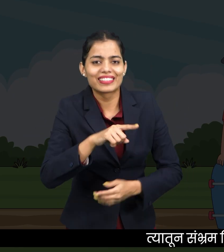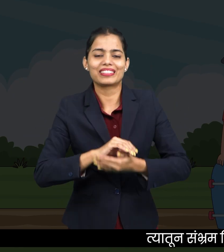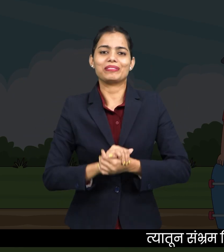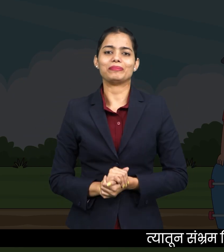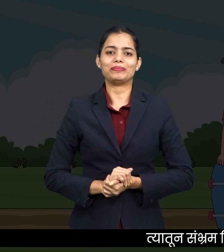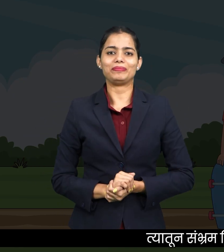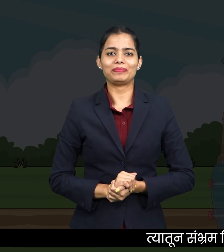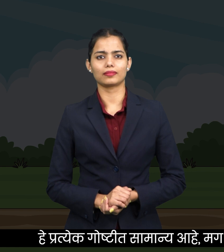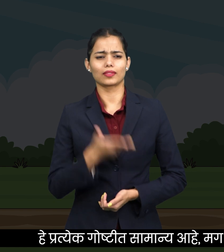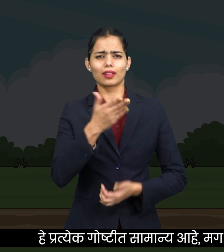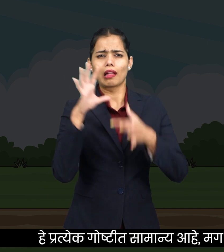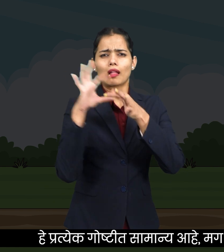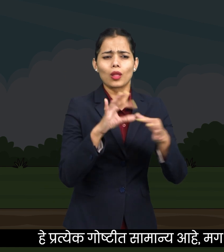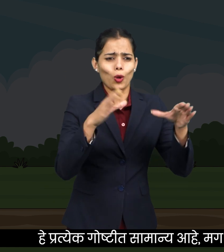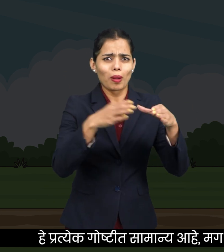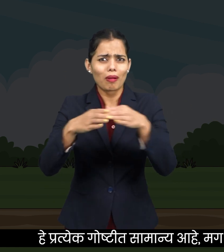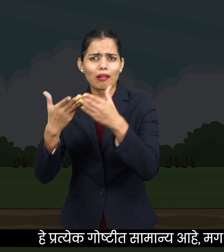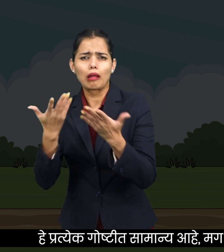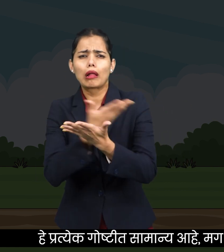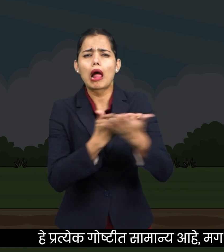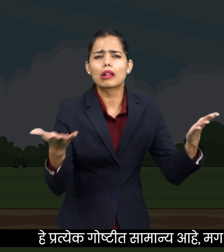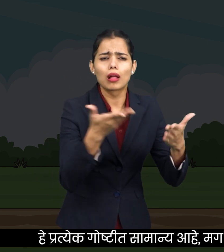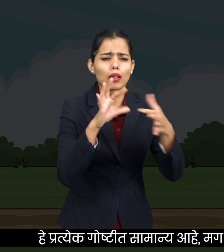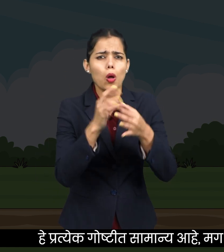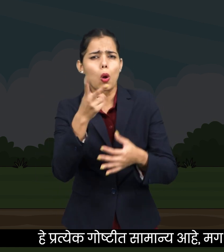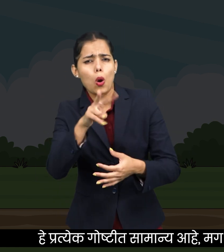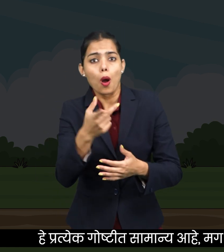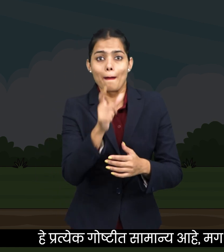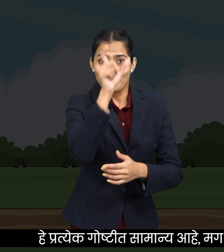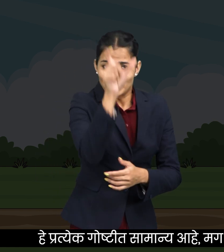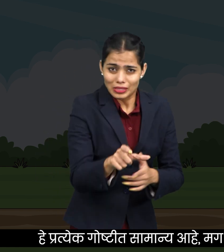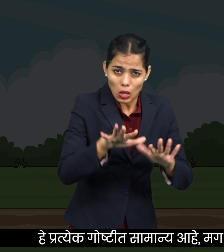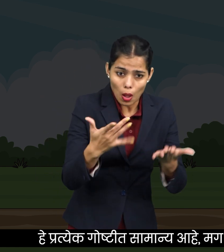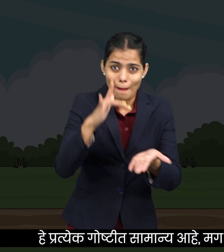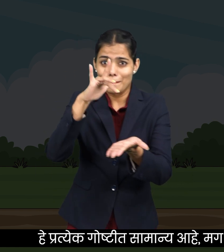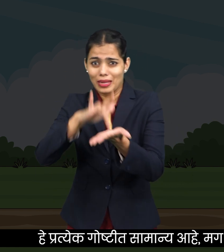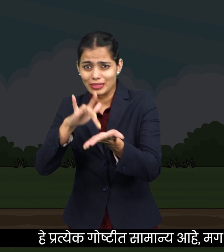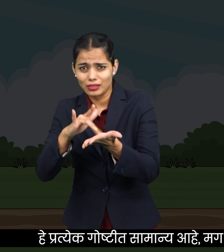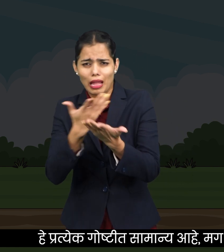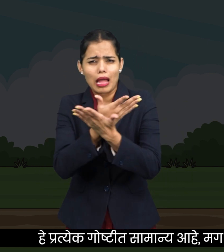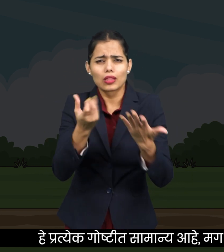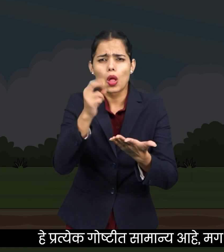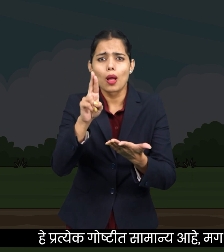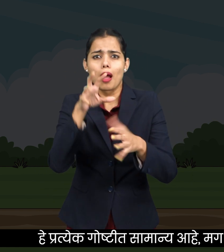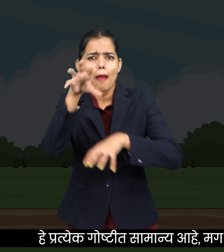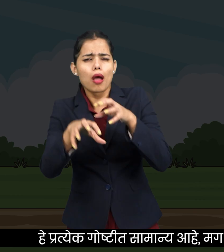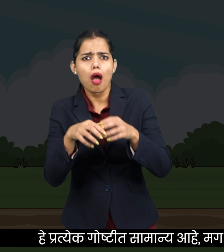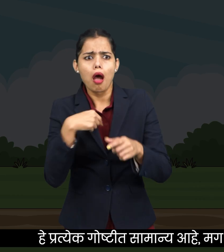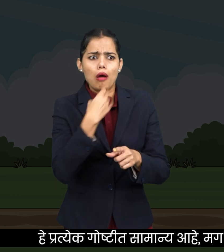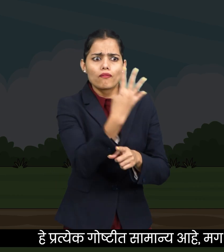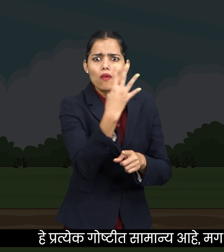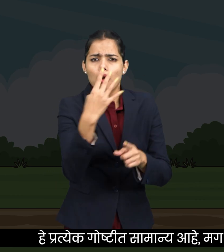होतो, बरोबर का? हे प्रत्येक गोष्टीत सामान्य आहे, मग ती व्यक्ती, ठिकाण, वस्तू किंवा प्राणी